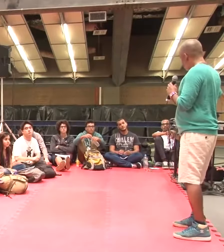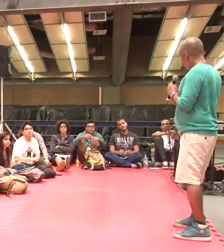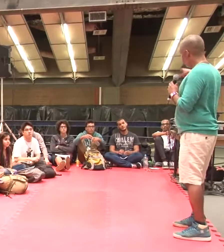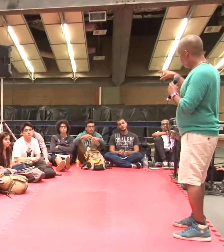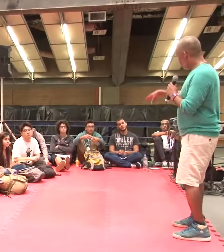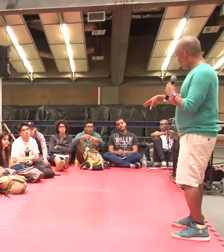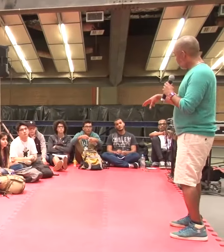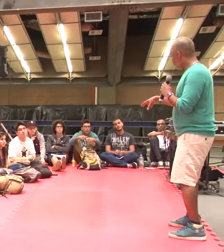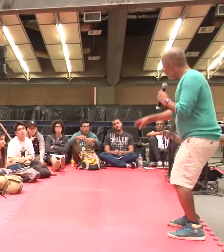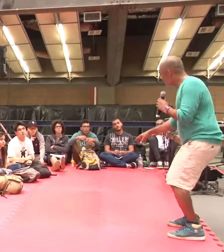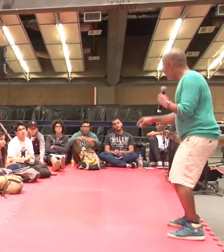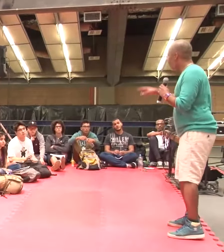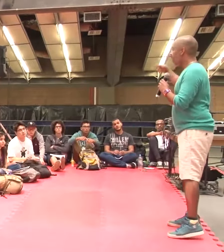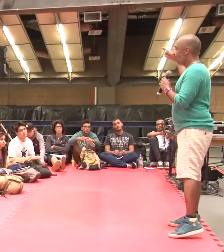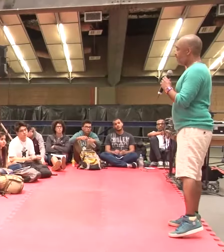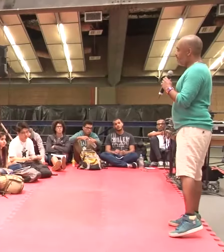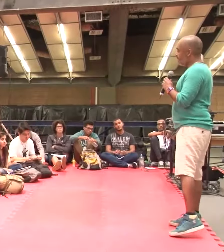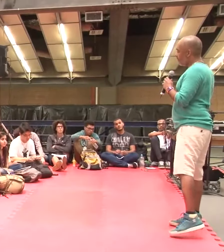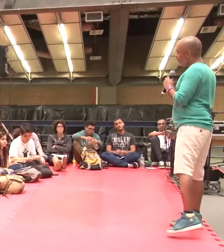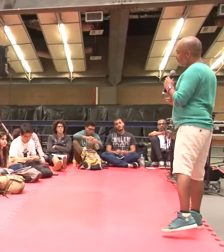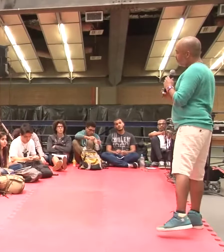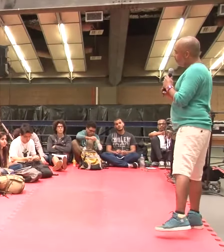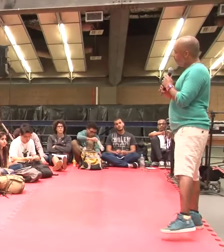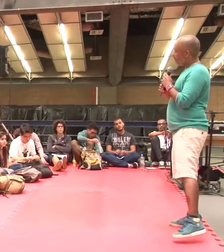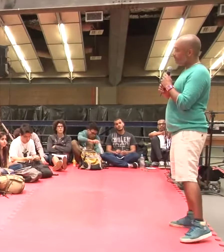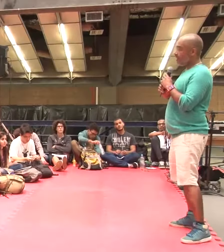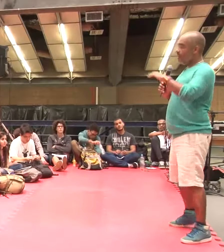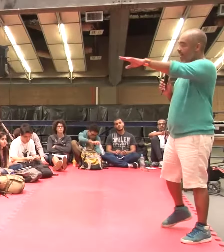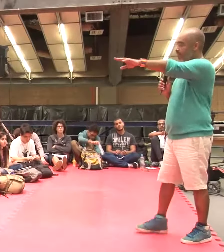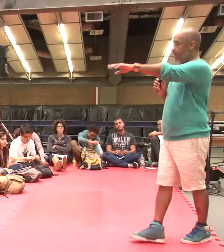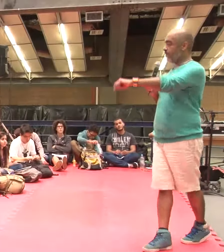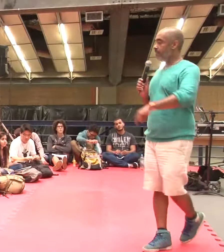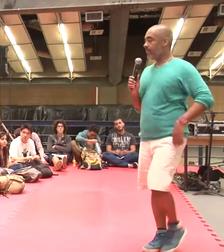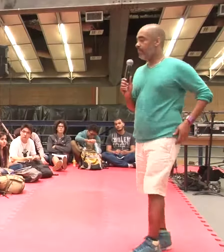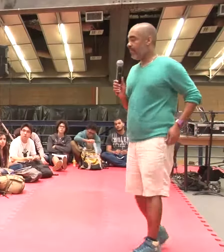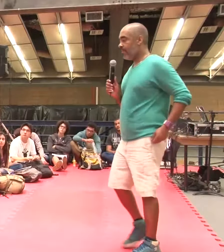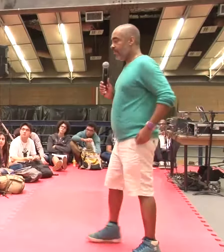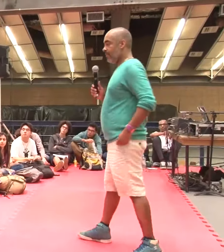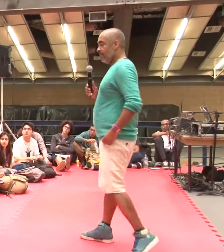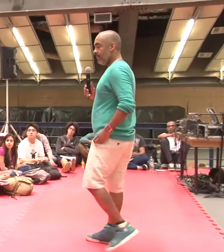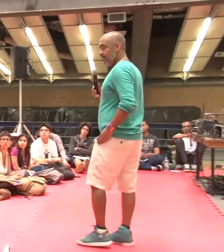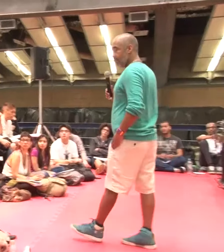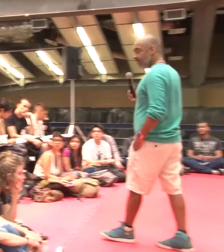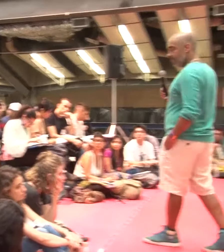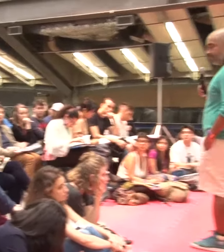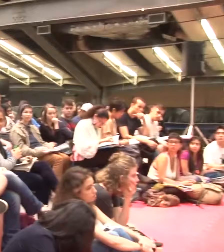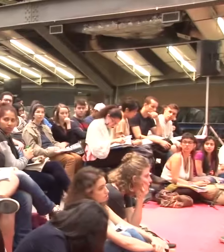Morreu? Outra peça no mesmo lugar e a máquina continua funcionando. Fala, Felipe. Eu queria